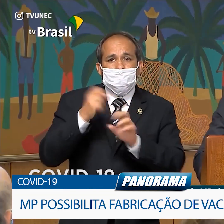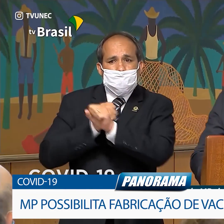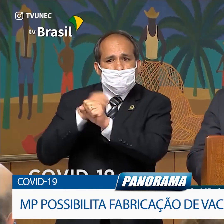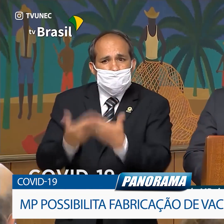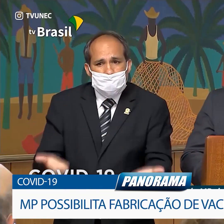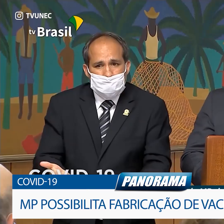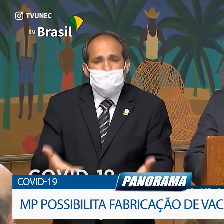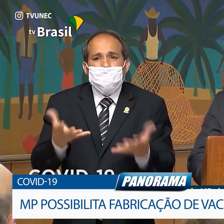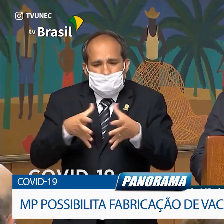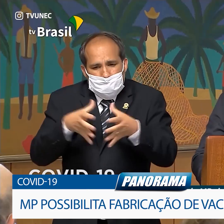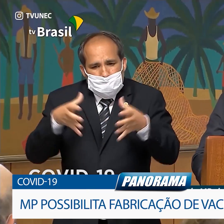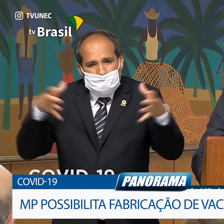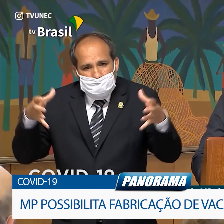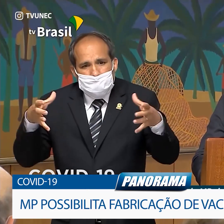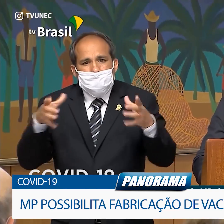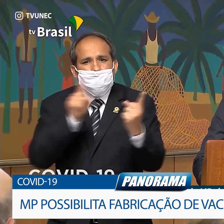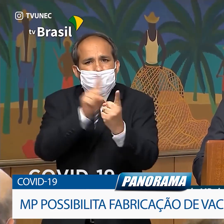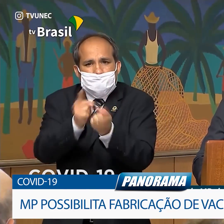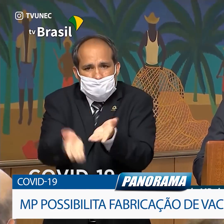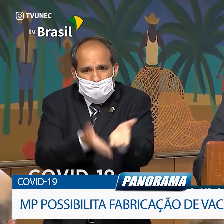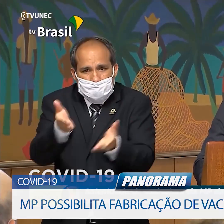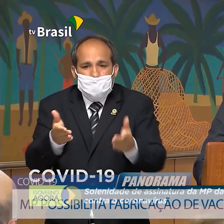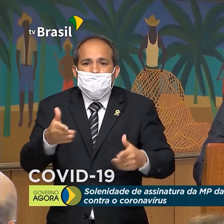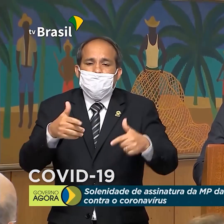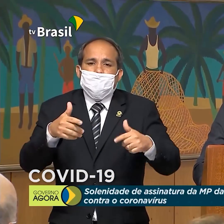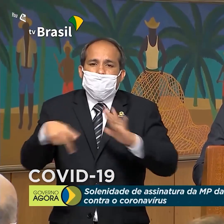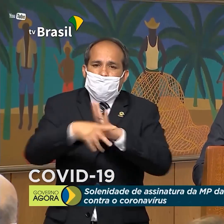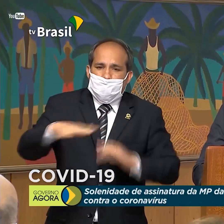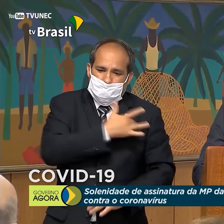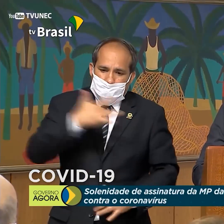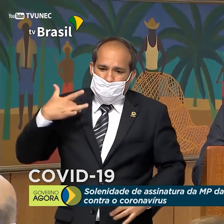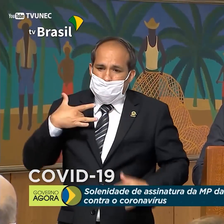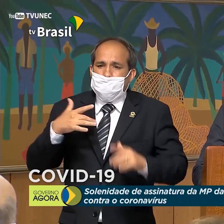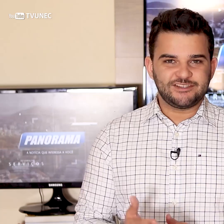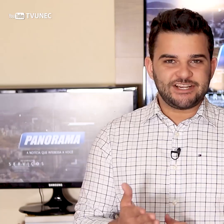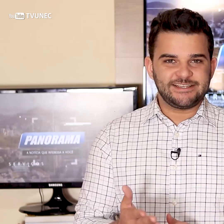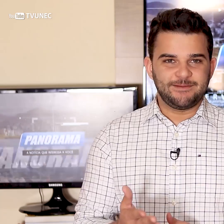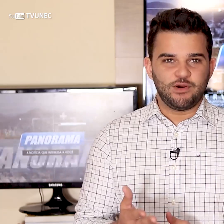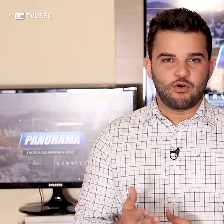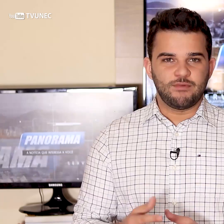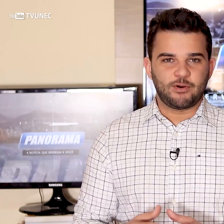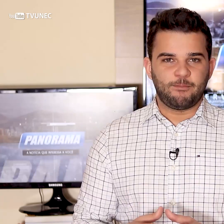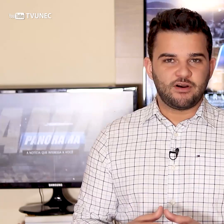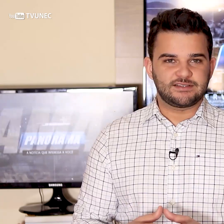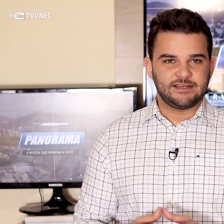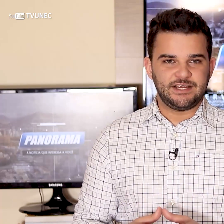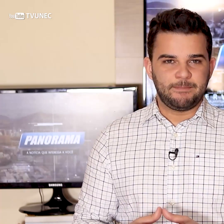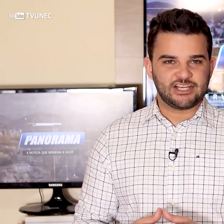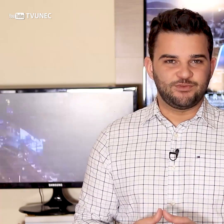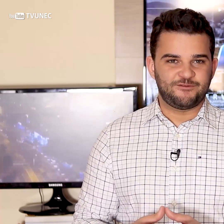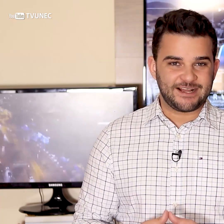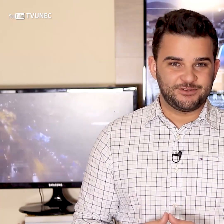Queremos garantir a ampliação do acesso aos serviços de saúde para a população de forma permanente. Você já recebeu alguma proposta